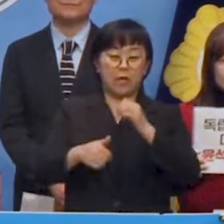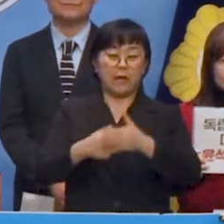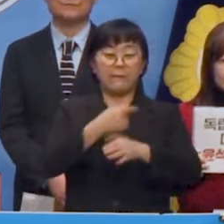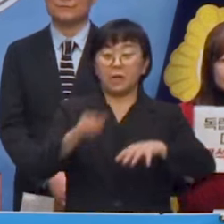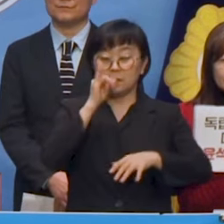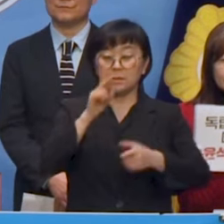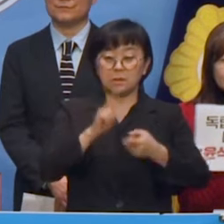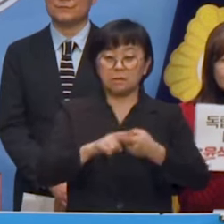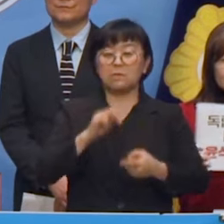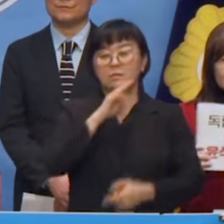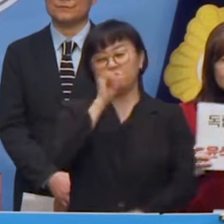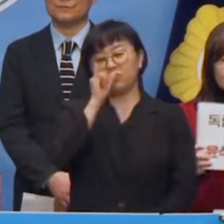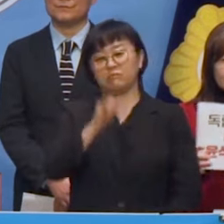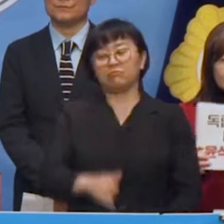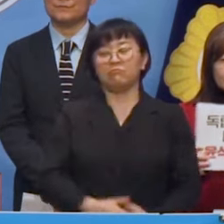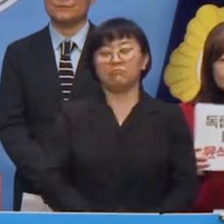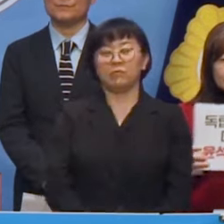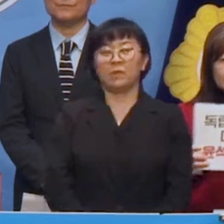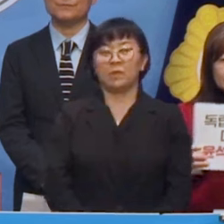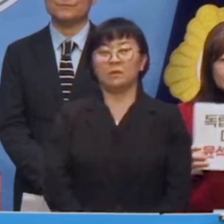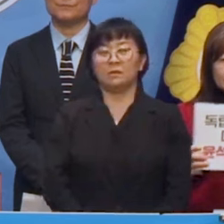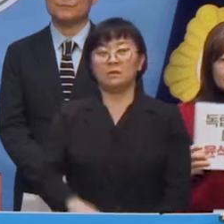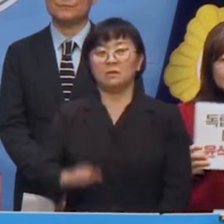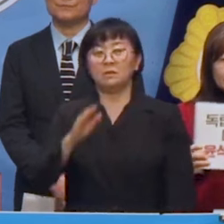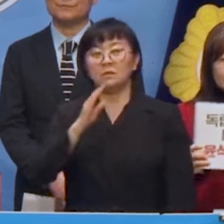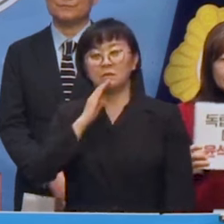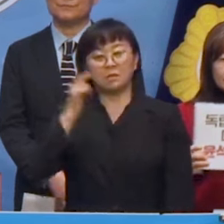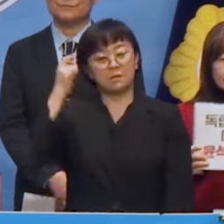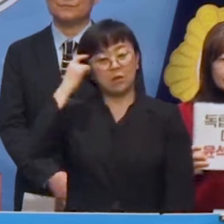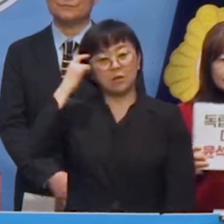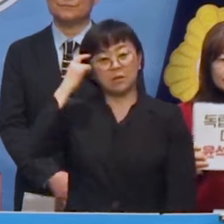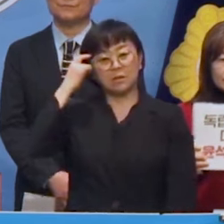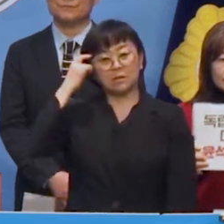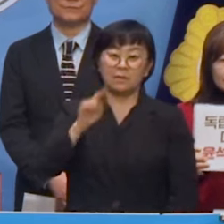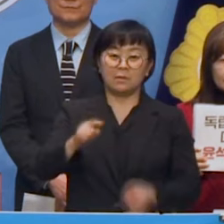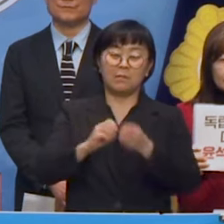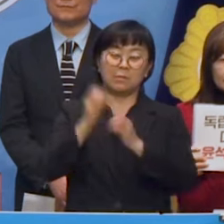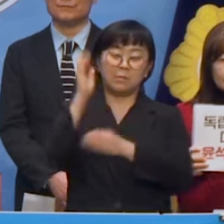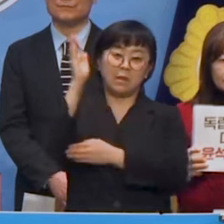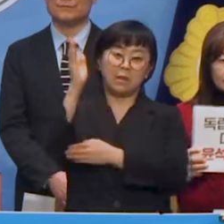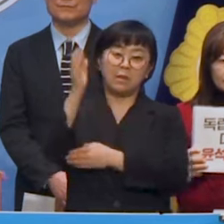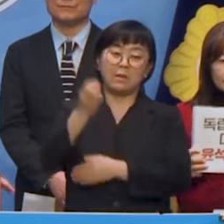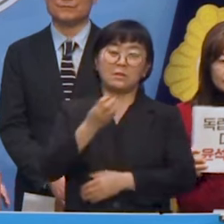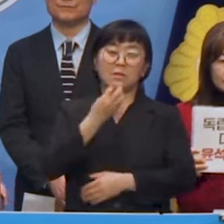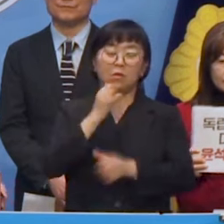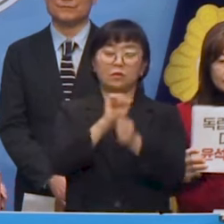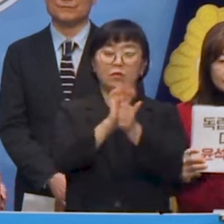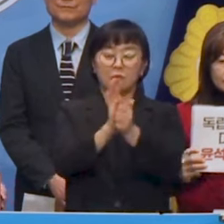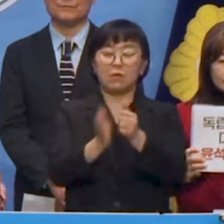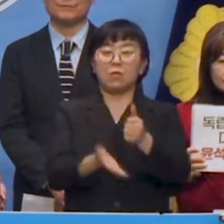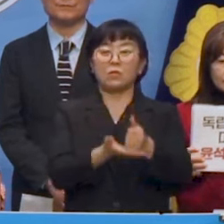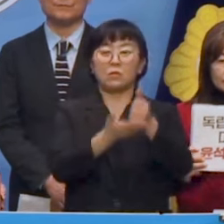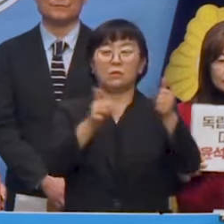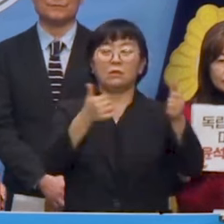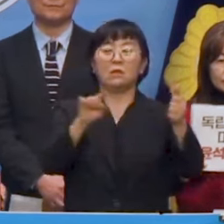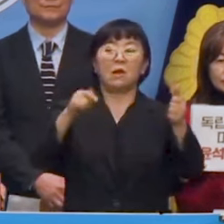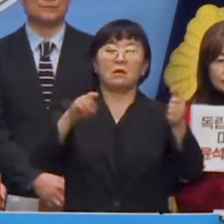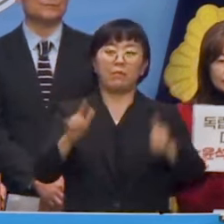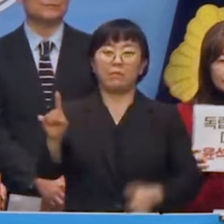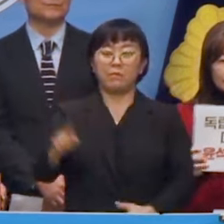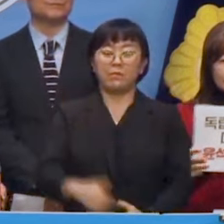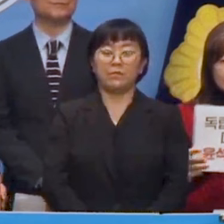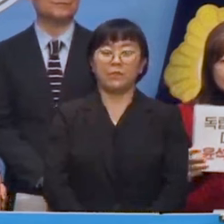것은 아닌지 의심스러울 정도로 그야말로 정신 나간 망발입니다. 서울 동작을에 공천된 나경원은